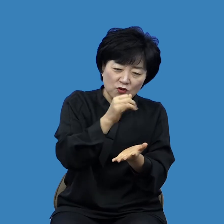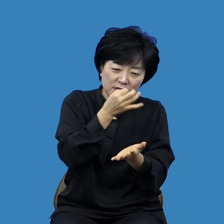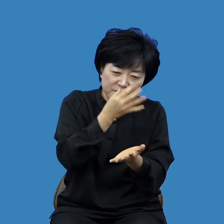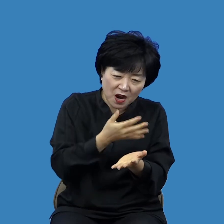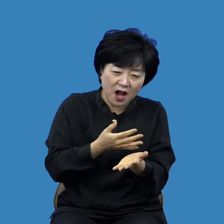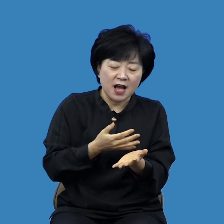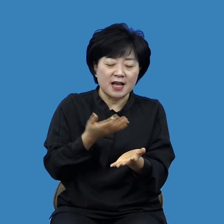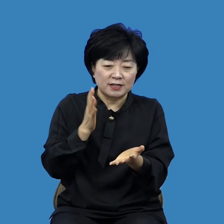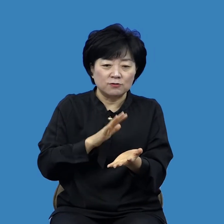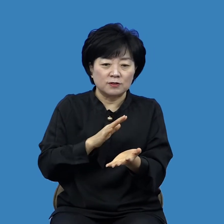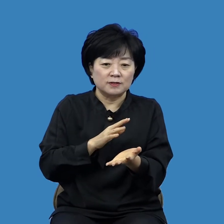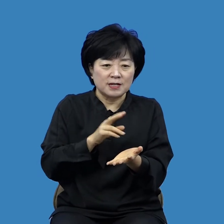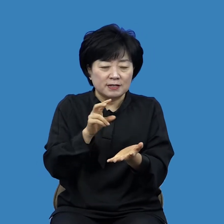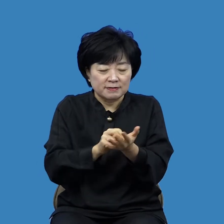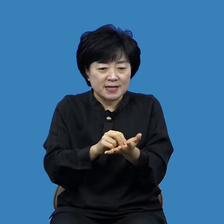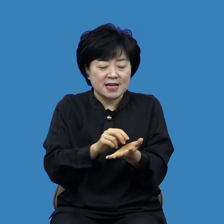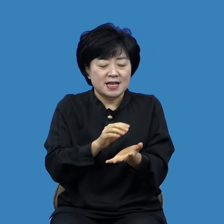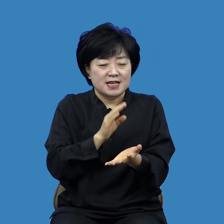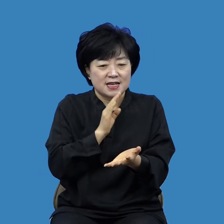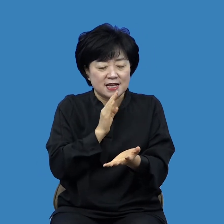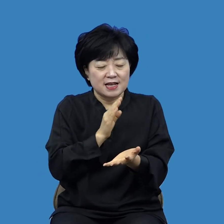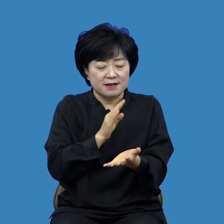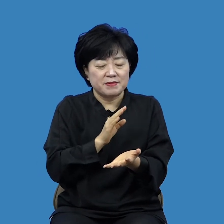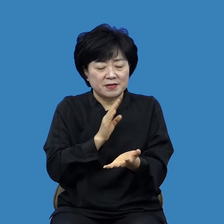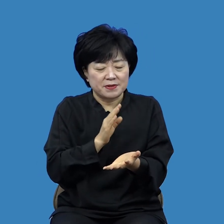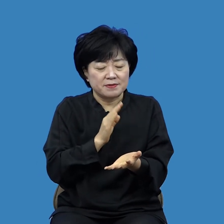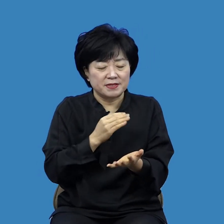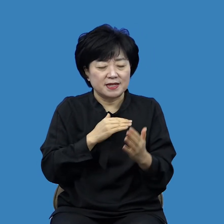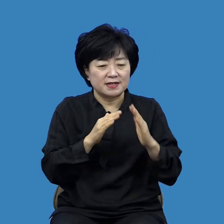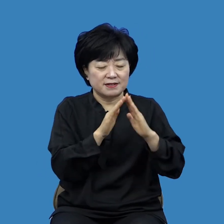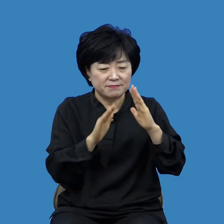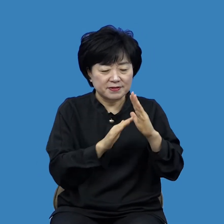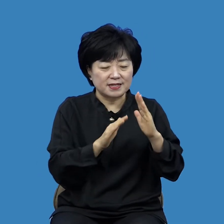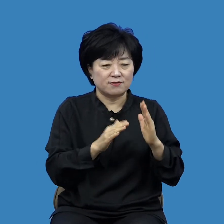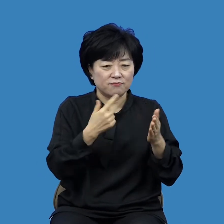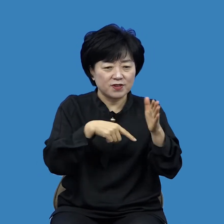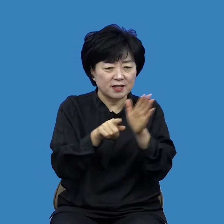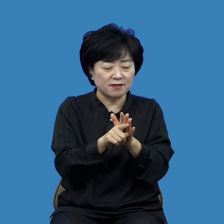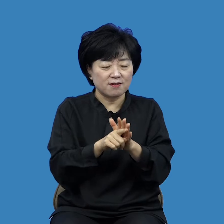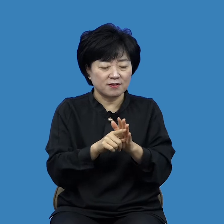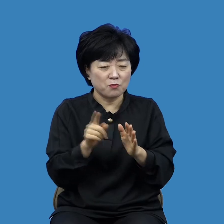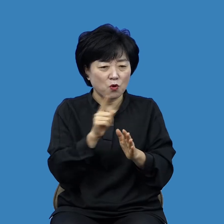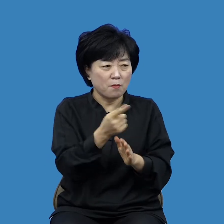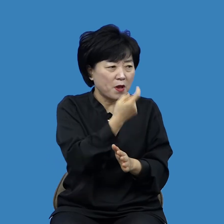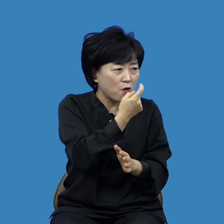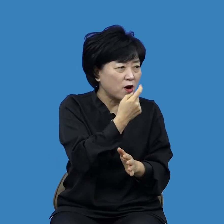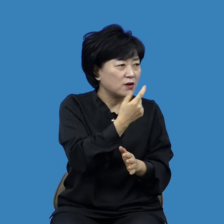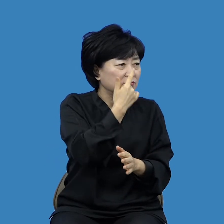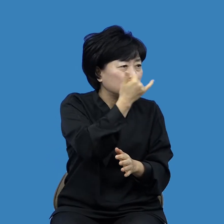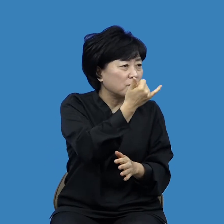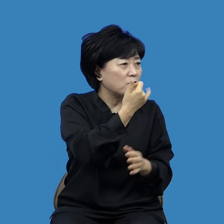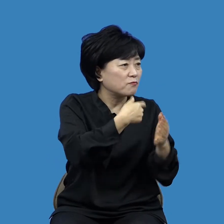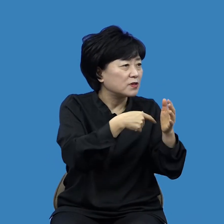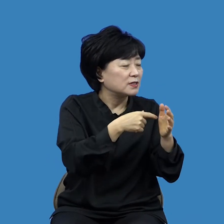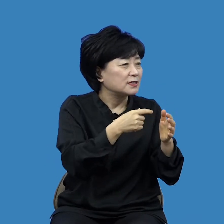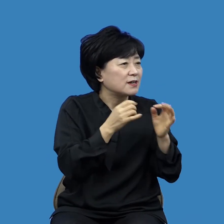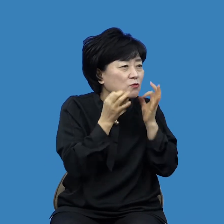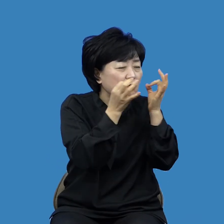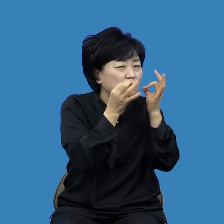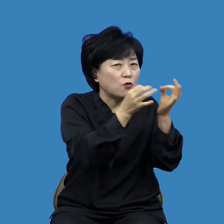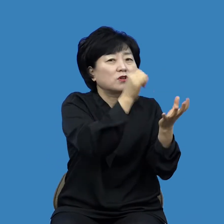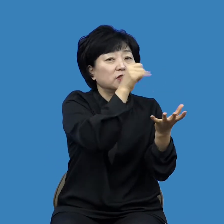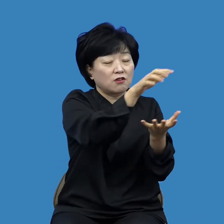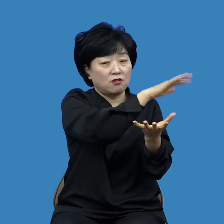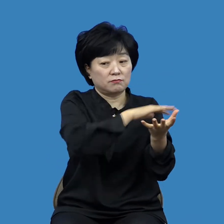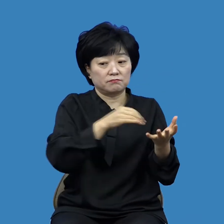그러잖아. 그러면 문제의식이라도 느껴. 내가 문제가 있으니까 이게 잘 안 되는구나. 그래가지고 아버지 학교도 가고 뭐 고모 학교도 가고 다 갑니다. 그런데